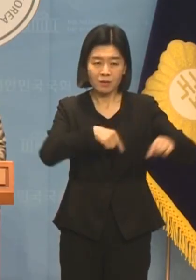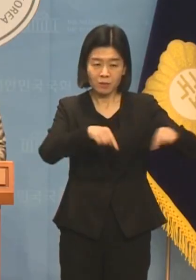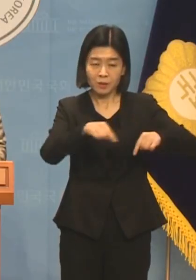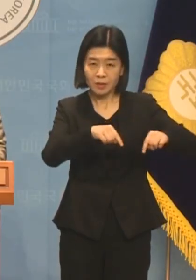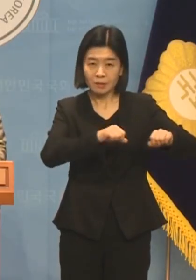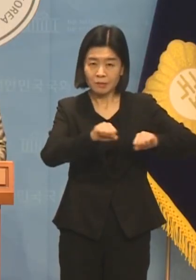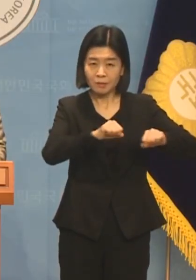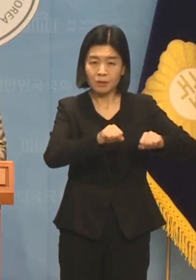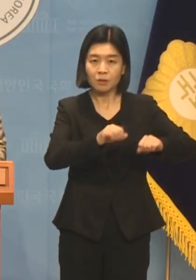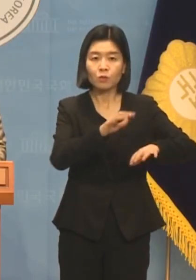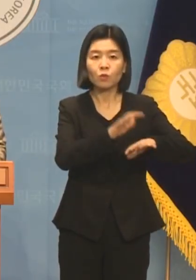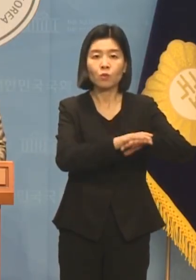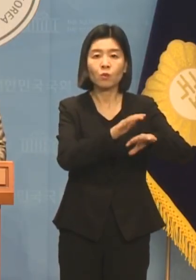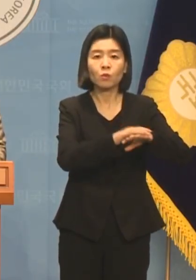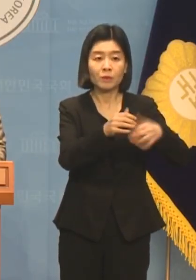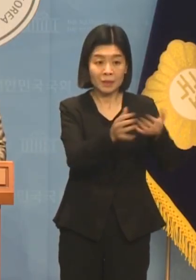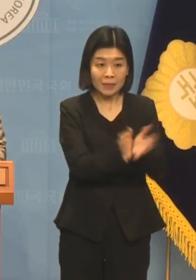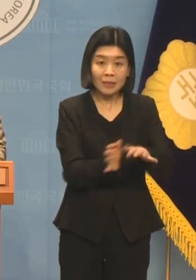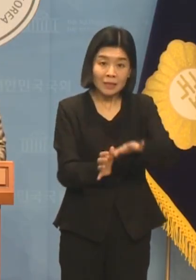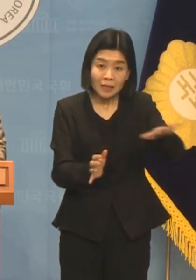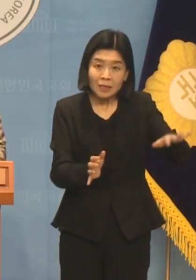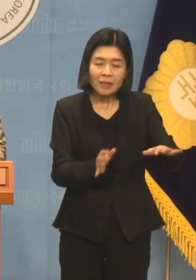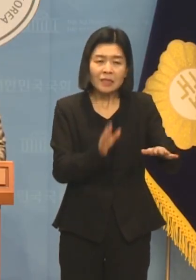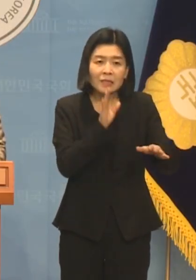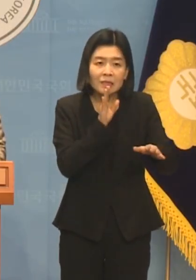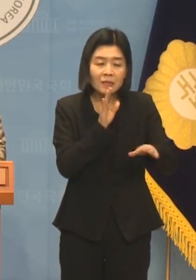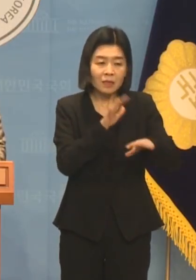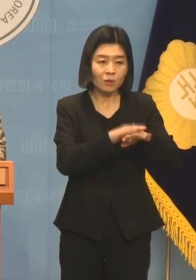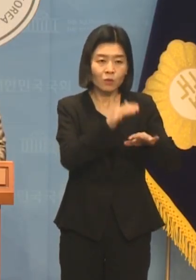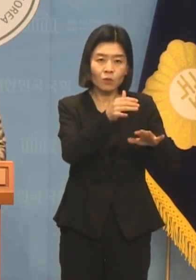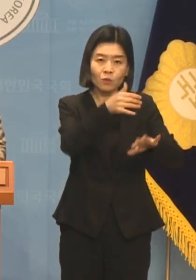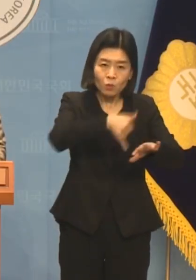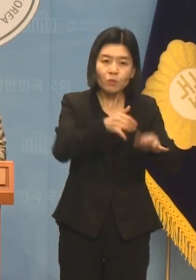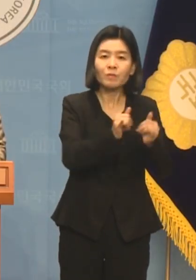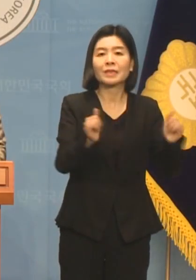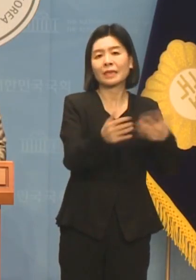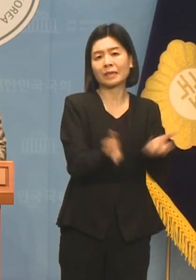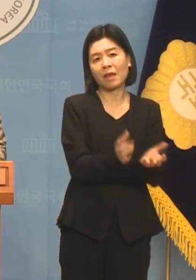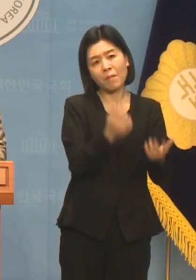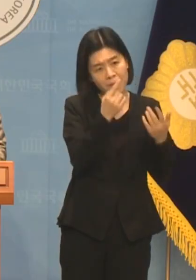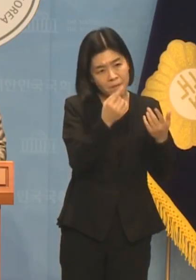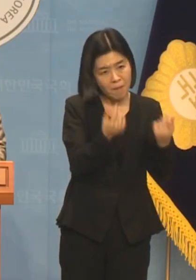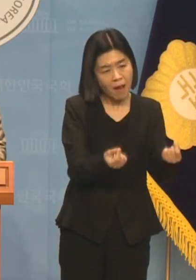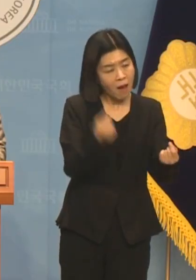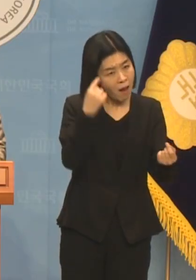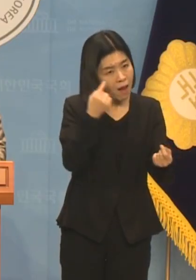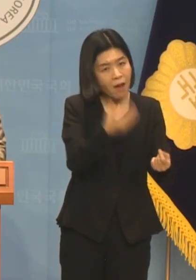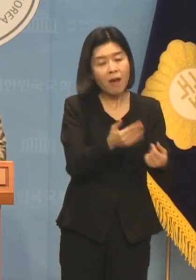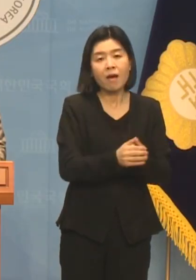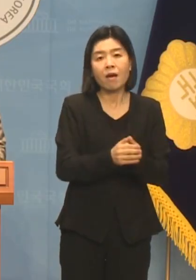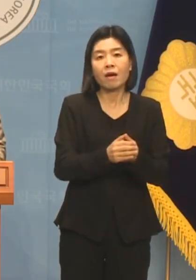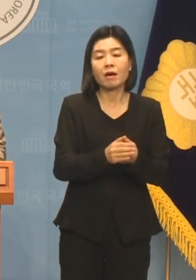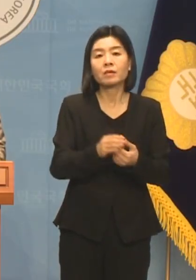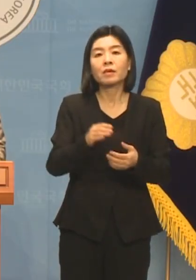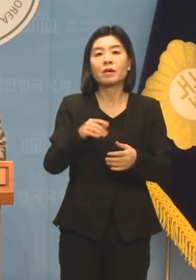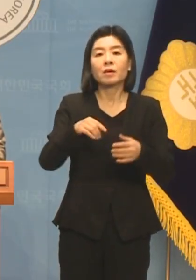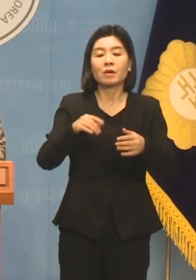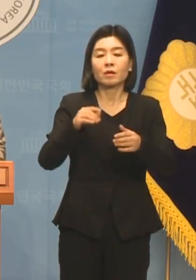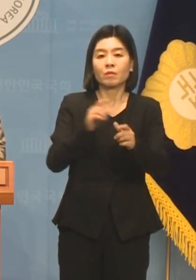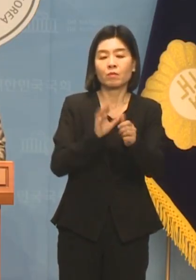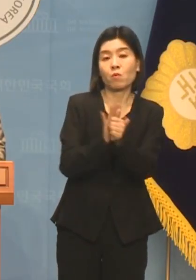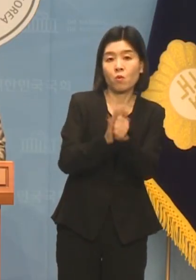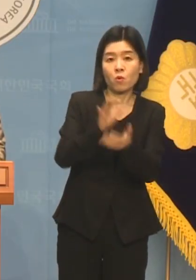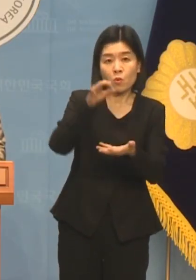농민단체들이 진정한 농민들을 위한 단체인지 국민의 혈세로 지원받은 보조금은 본래